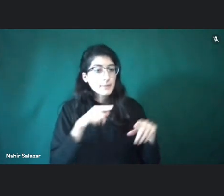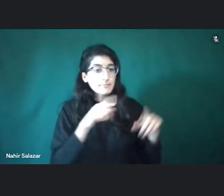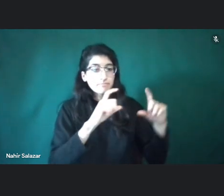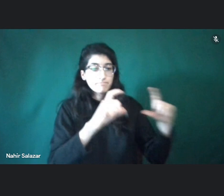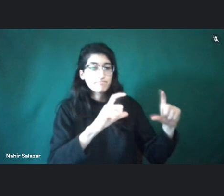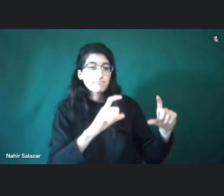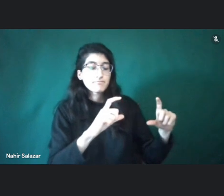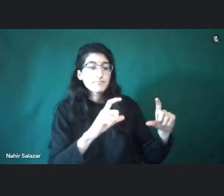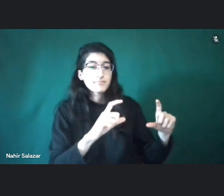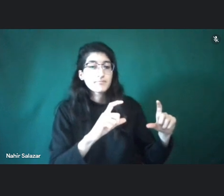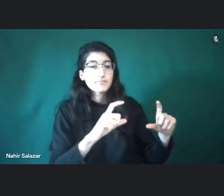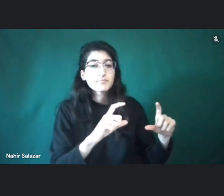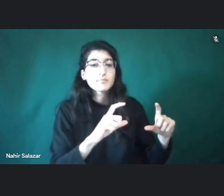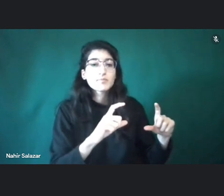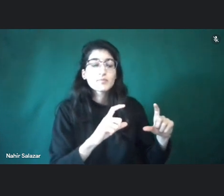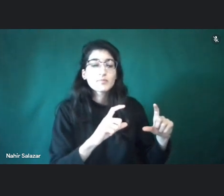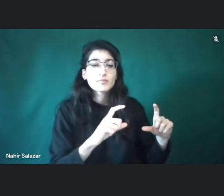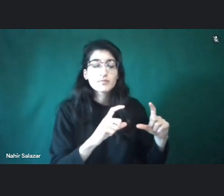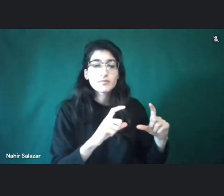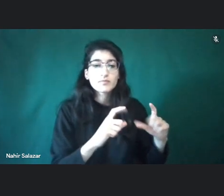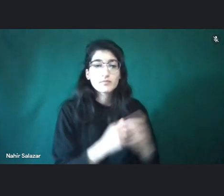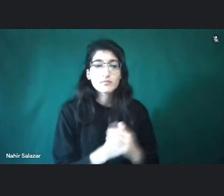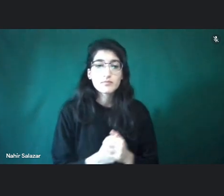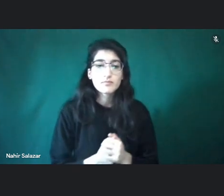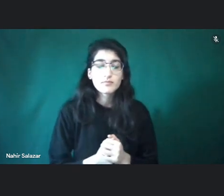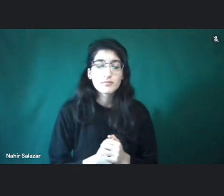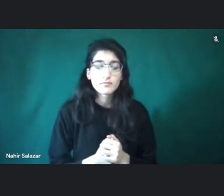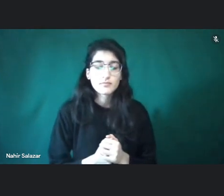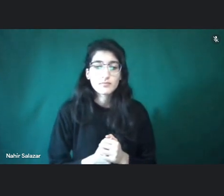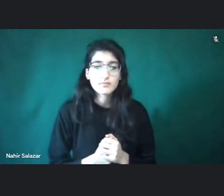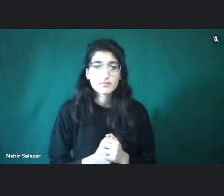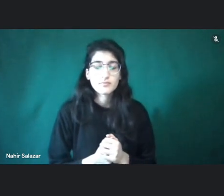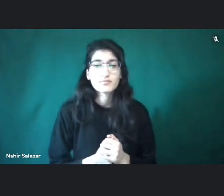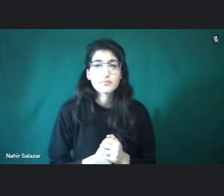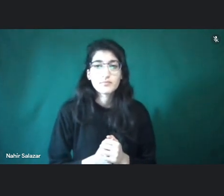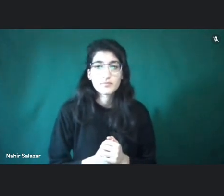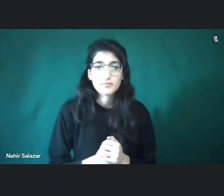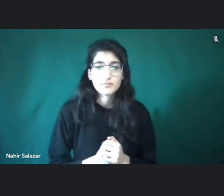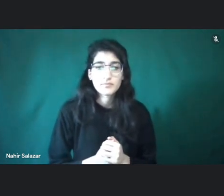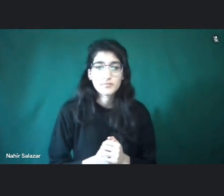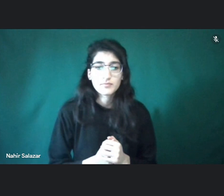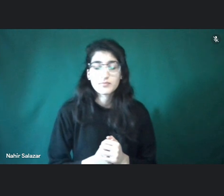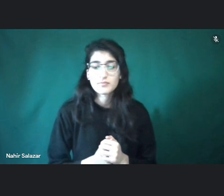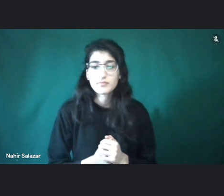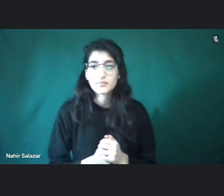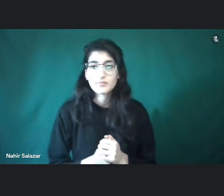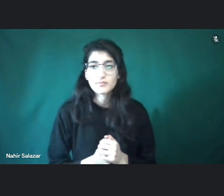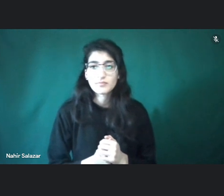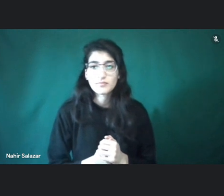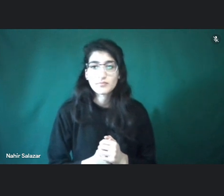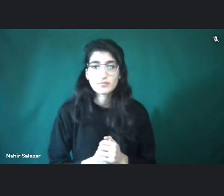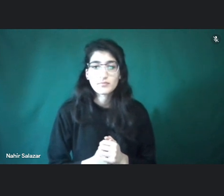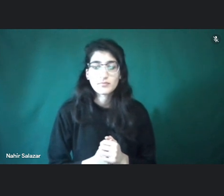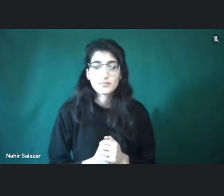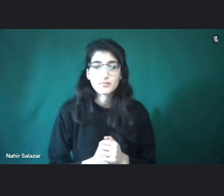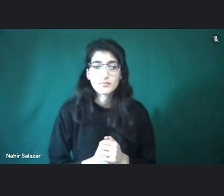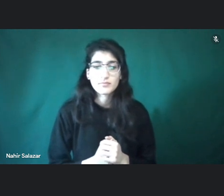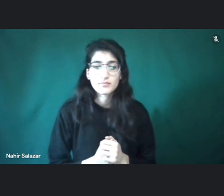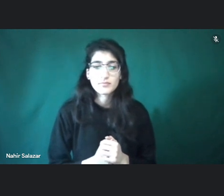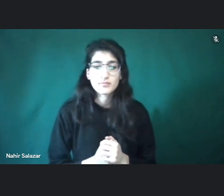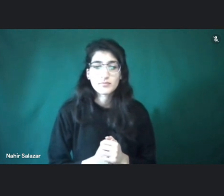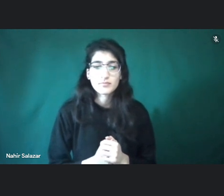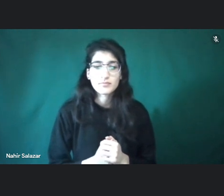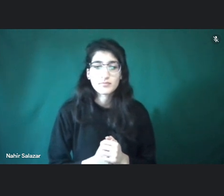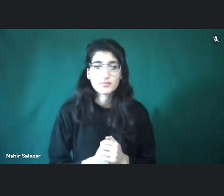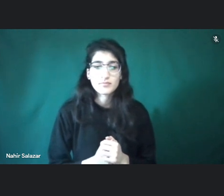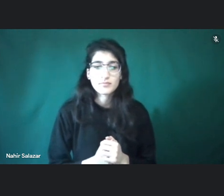después advancement, ¿sí? Bueno. Bien. Yo la puse toda junta. Bien. Yo creo que también. A ver, sí, yo también. No, yo la